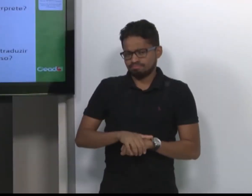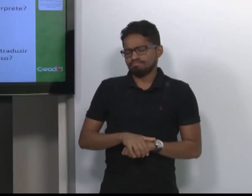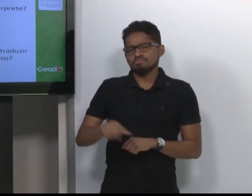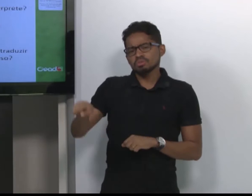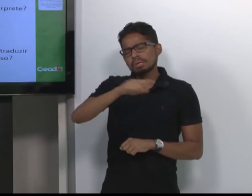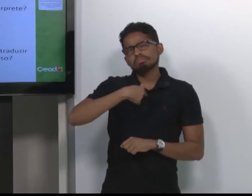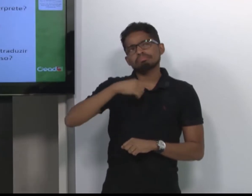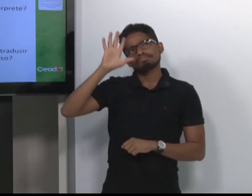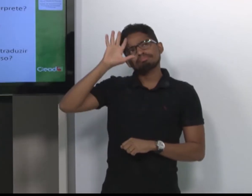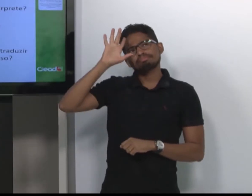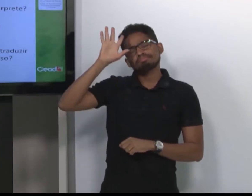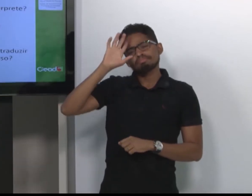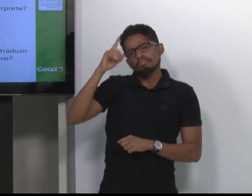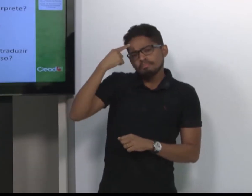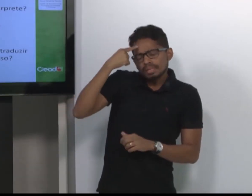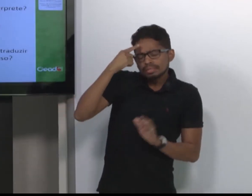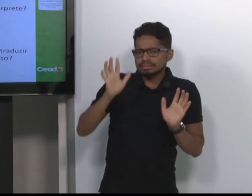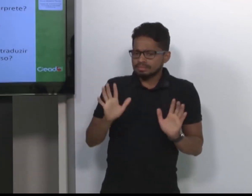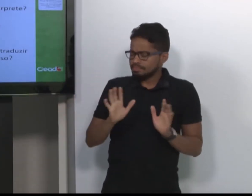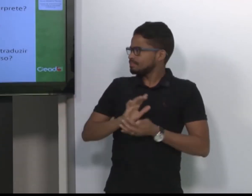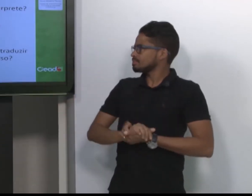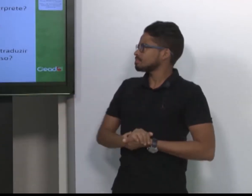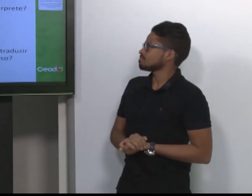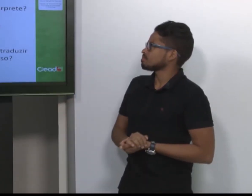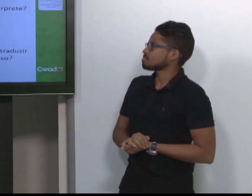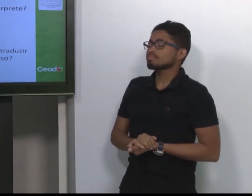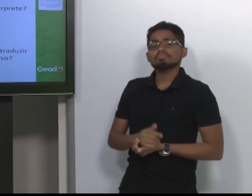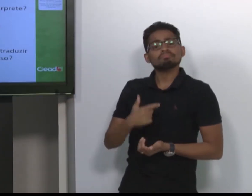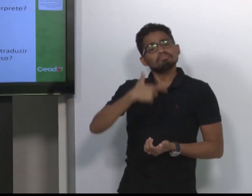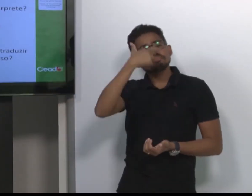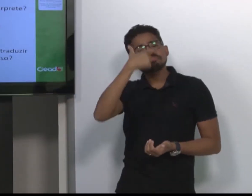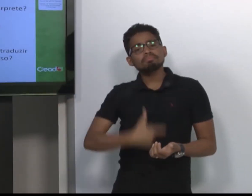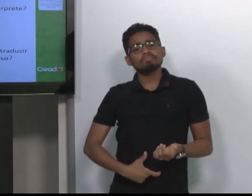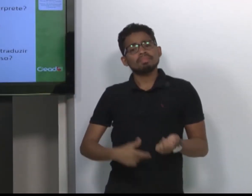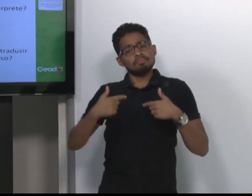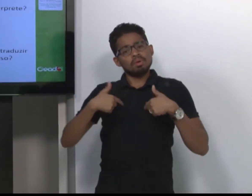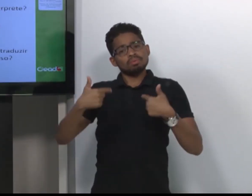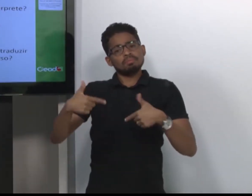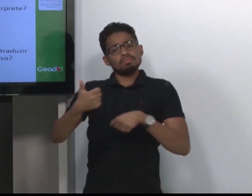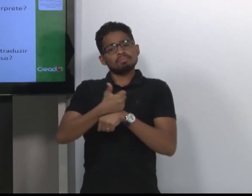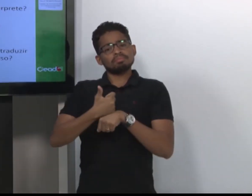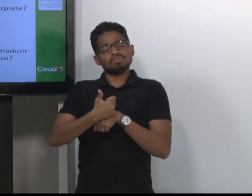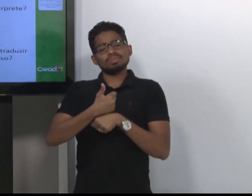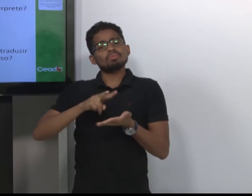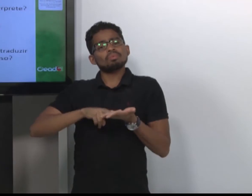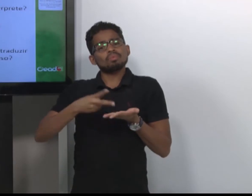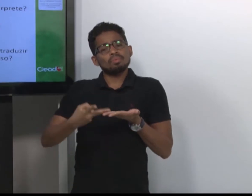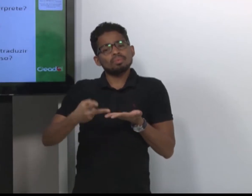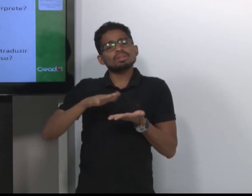Bom, então vocês vão refletir, vão pensar agora. Com relação ao profissional tradutor-intérprete,